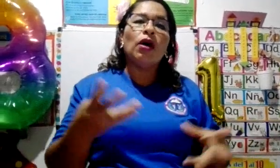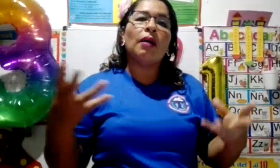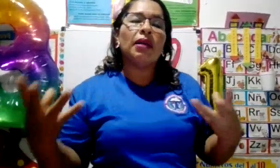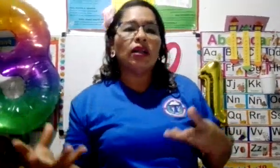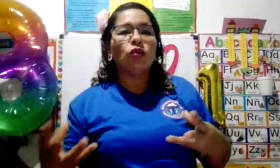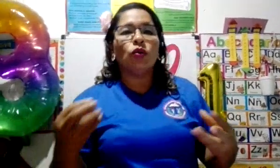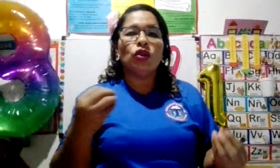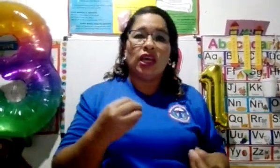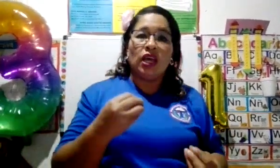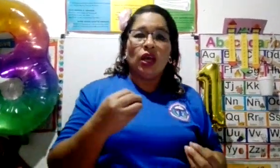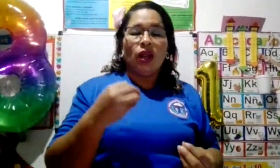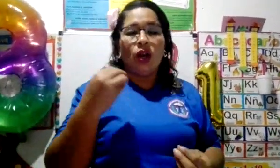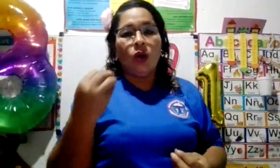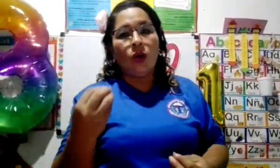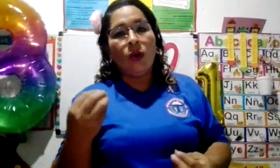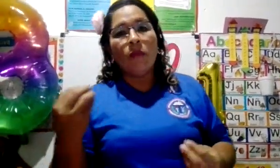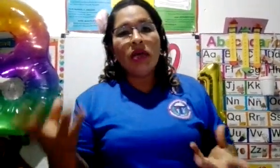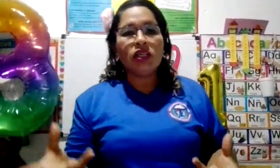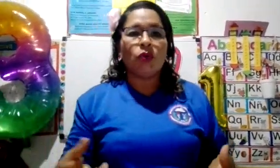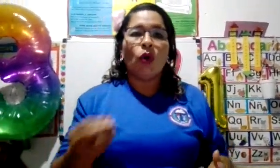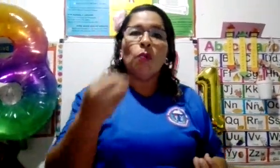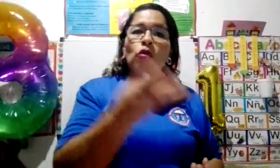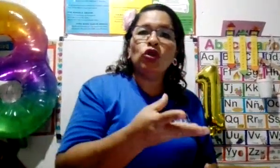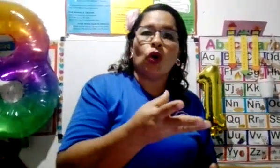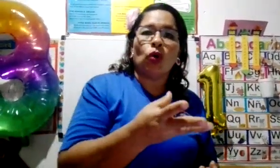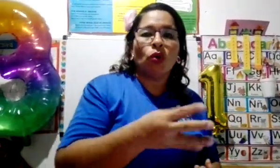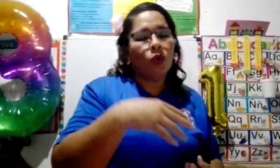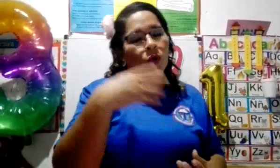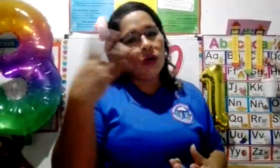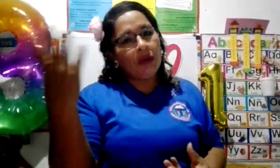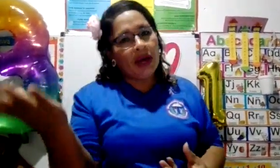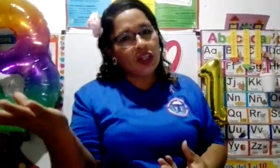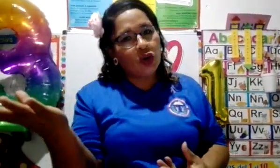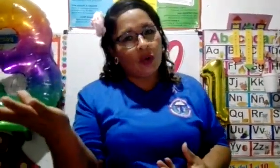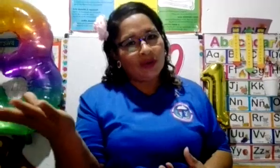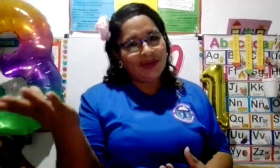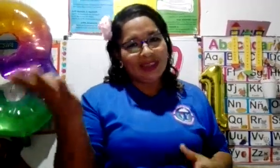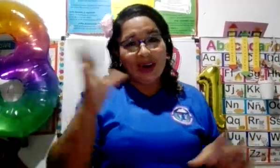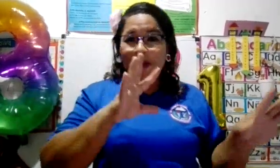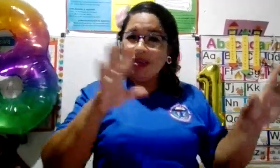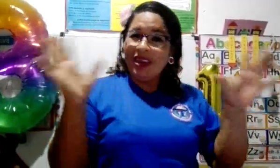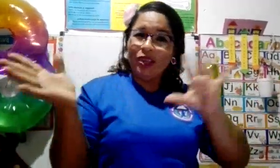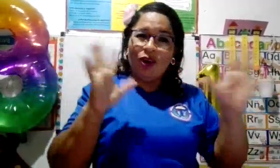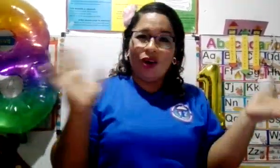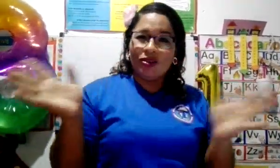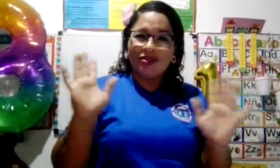hablando de lo mismo. Mundo, universo. ¡Chao, amiguitos!